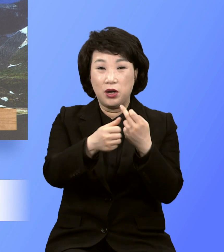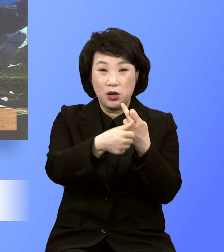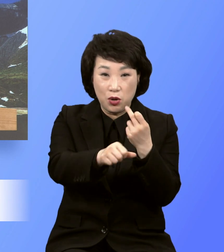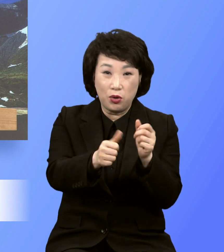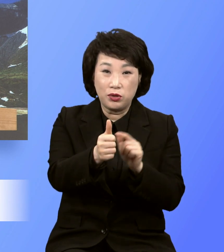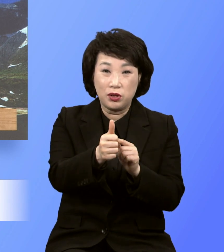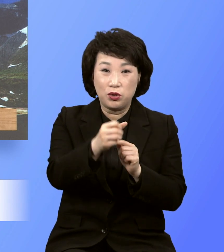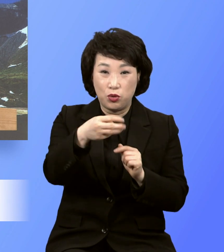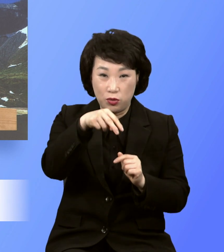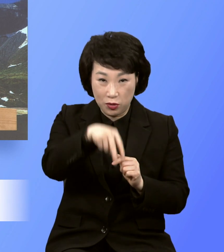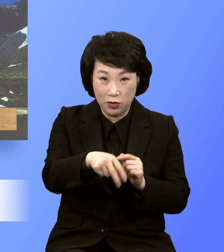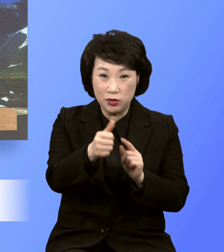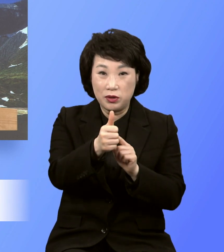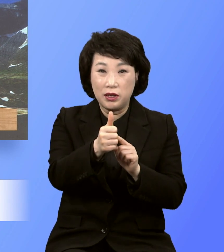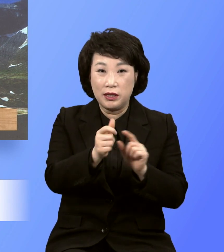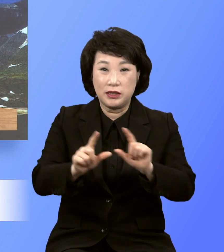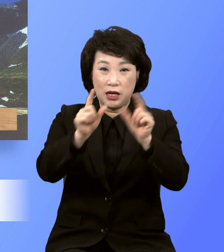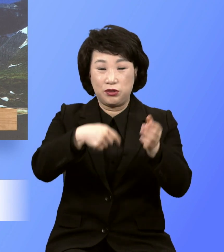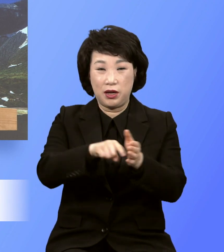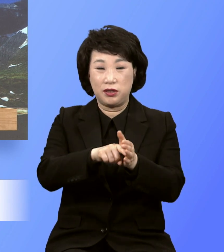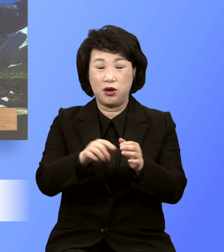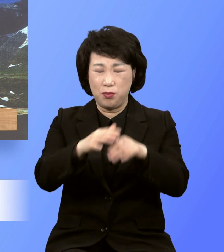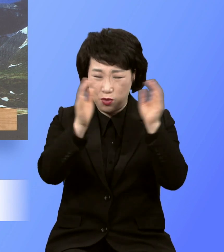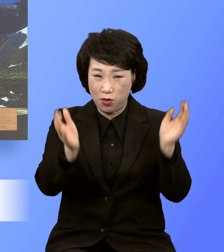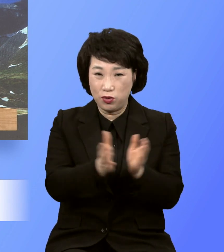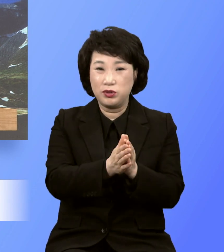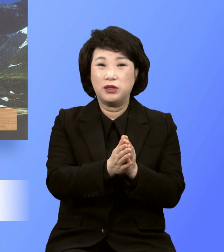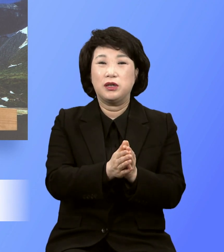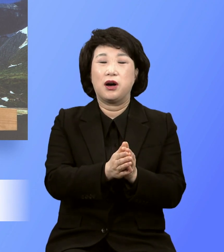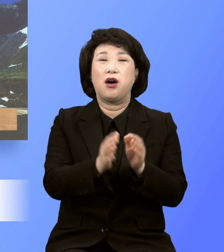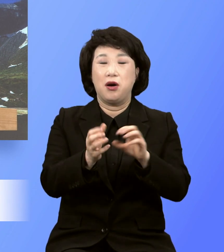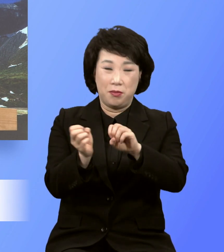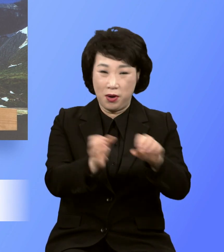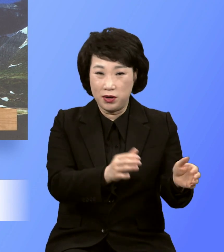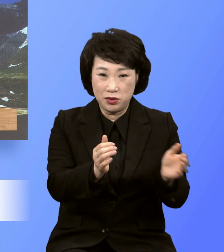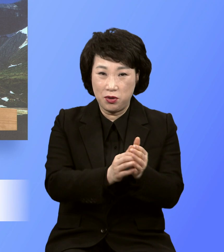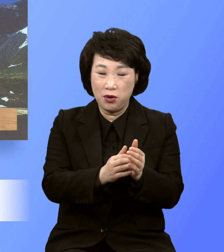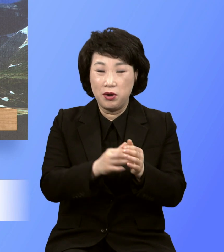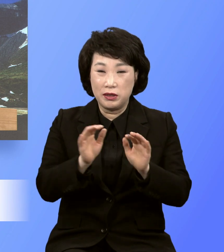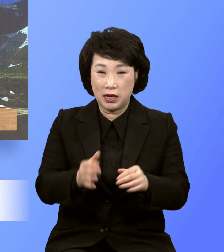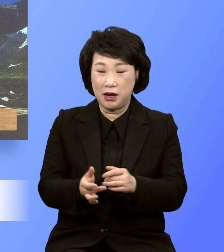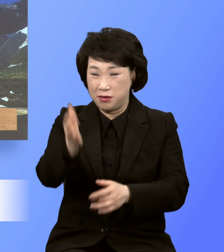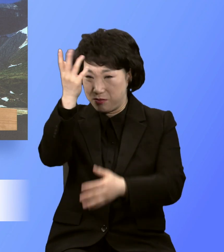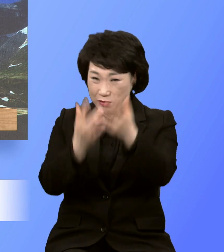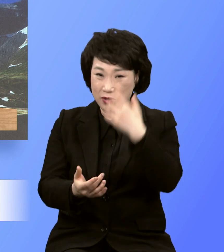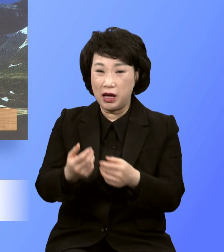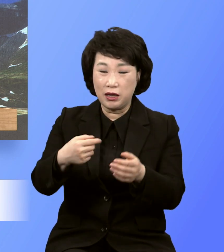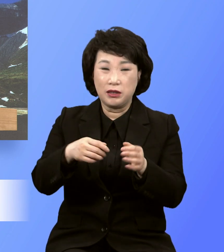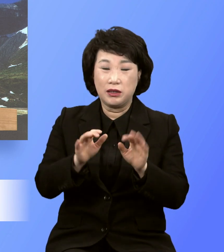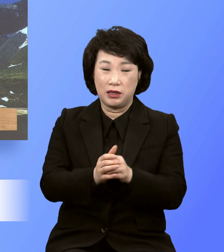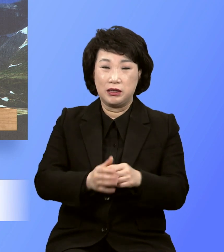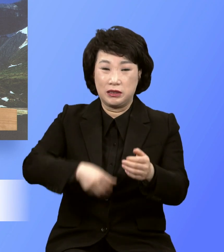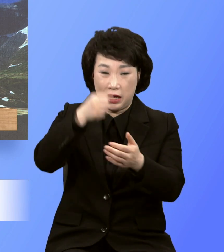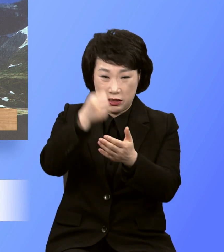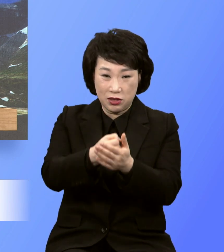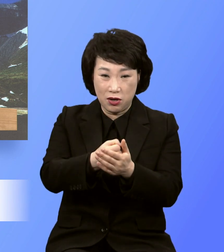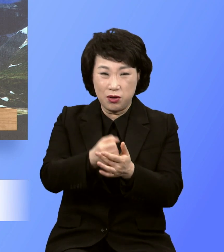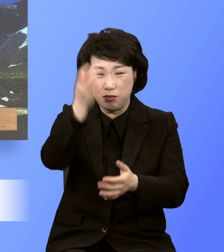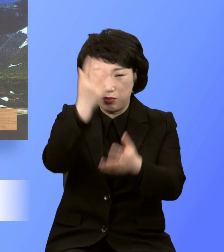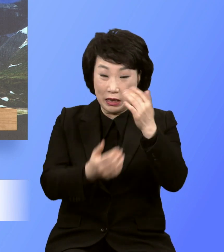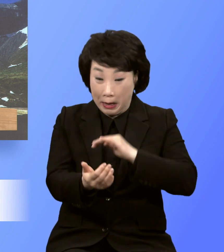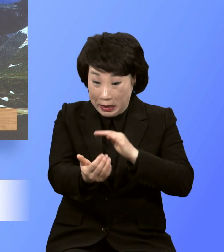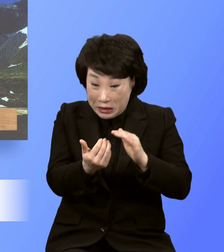살기 위해서 물질 문명의 미련을 포기하고 잠시 후에 불살하기로 작정된